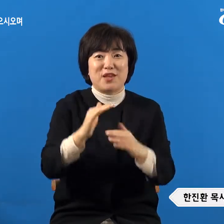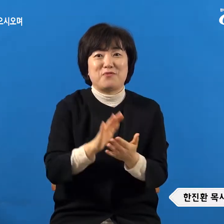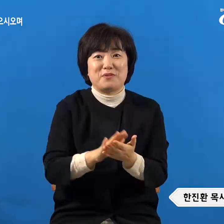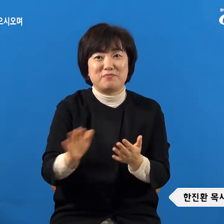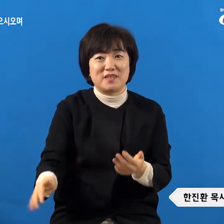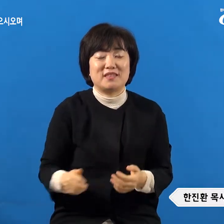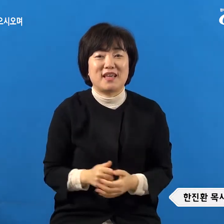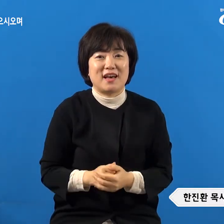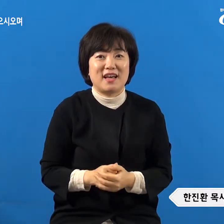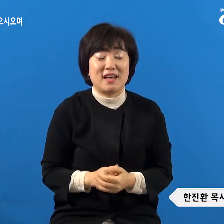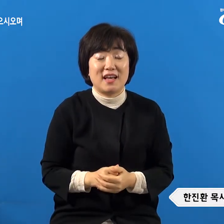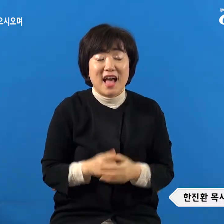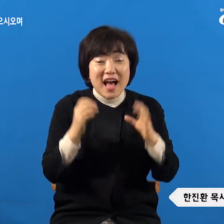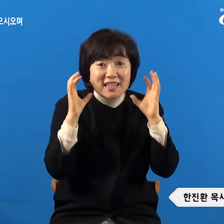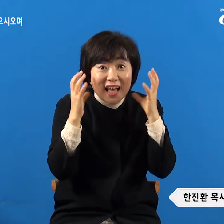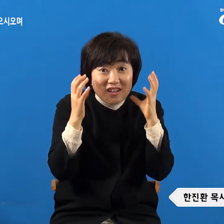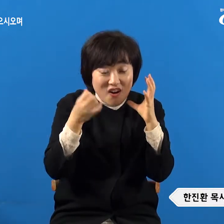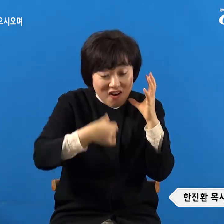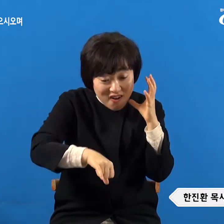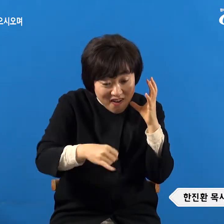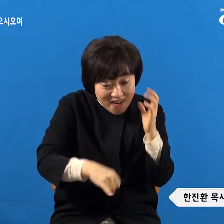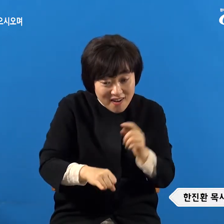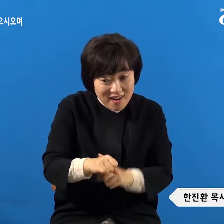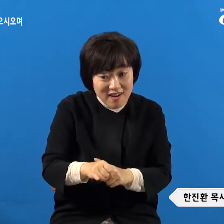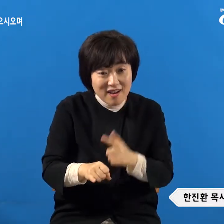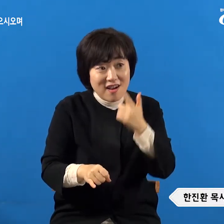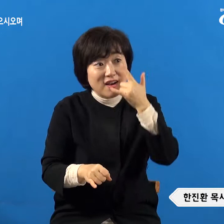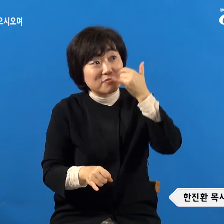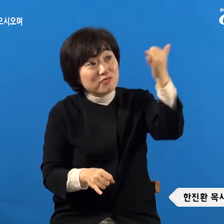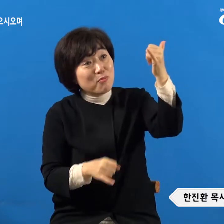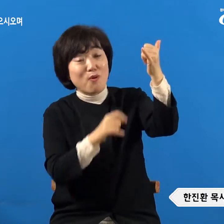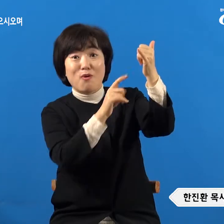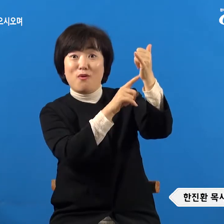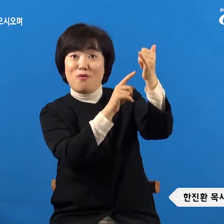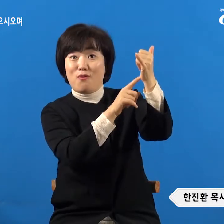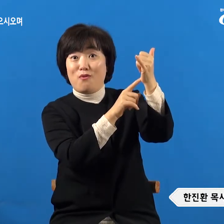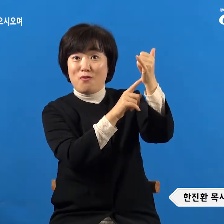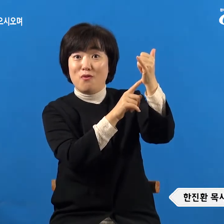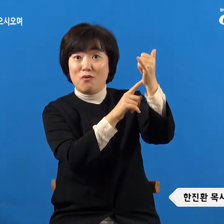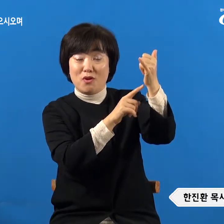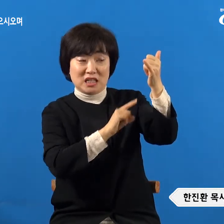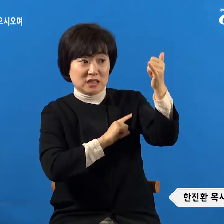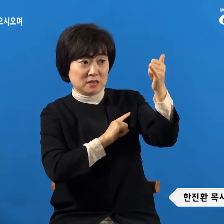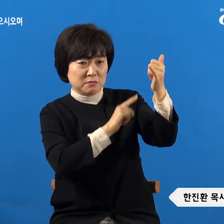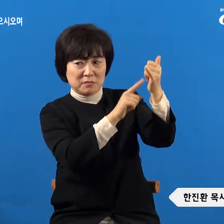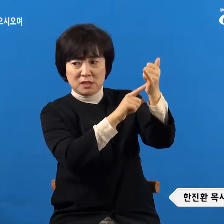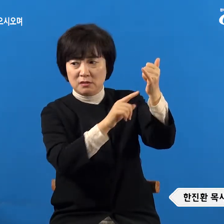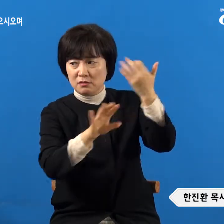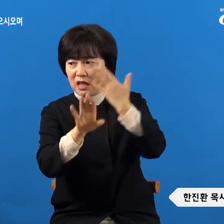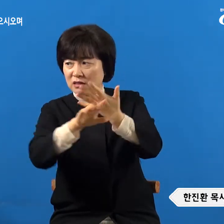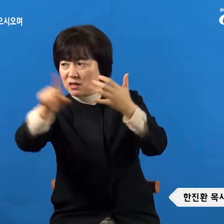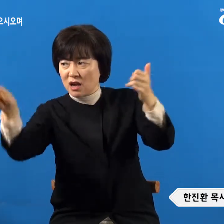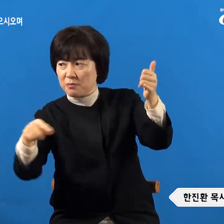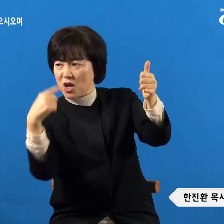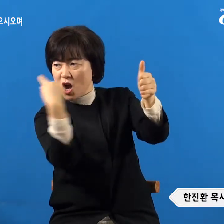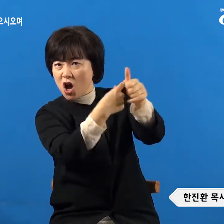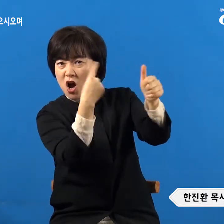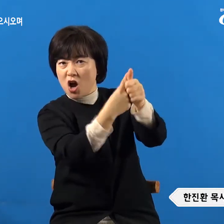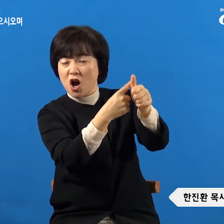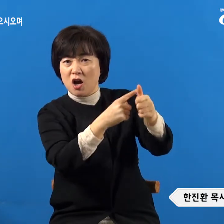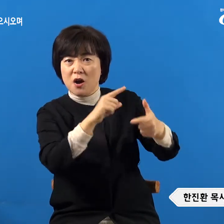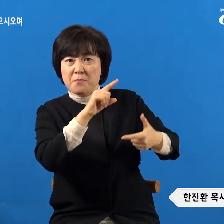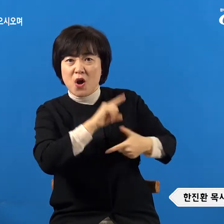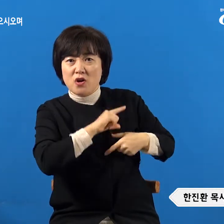아이들은 자기 아빠나 엄마가 다른 사람들에게서 비난을 받든지 아니면 명예가 손상이